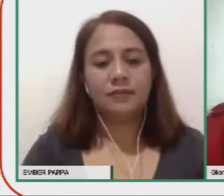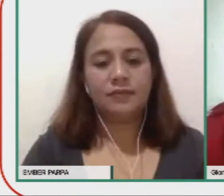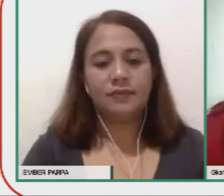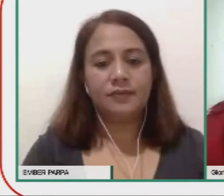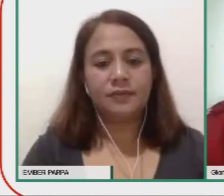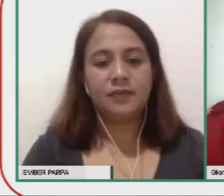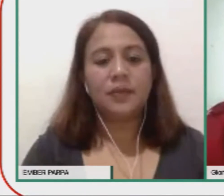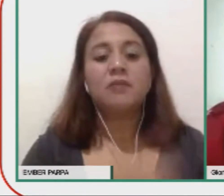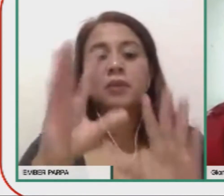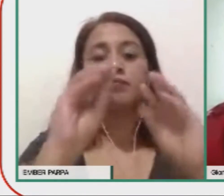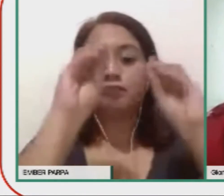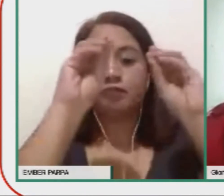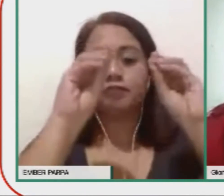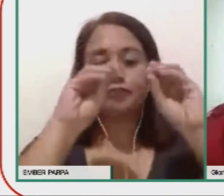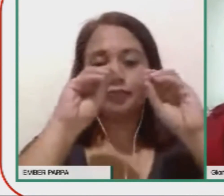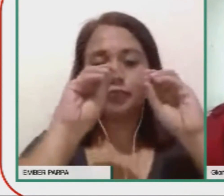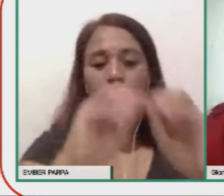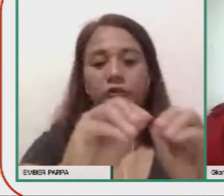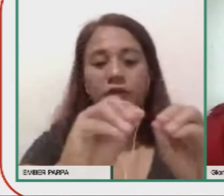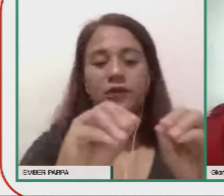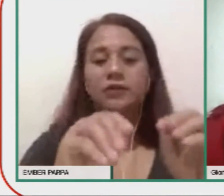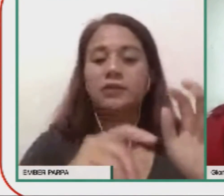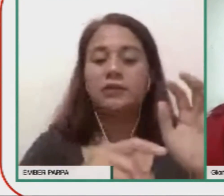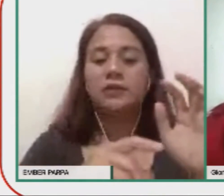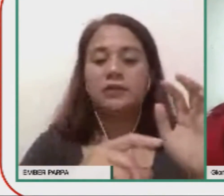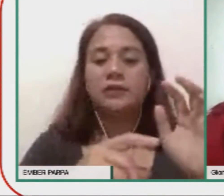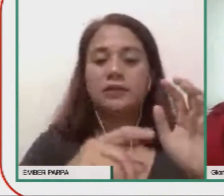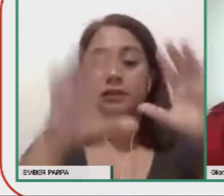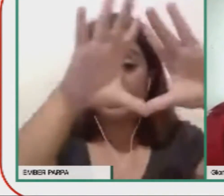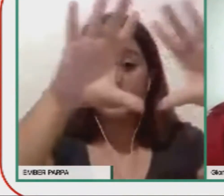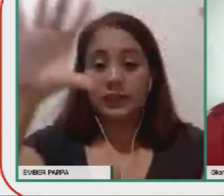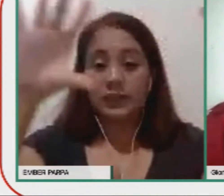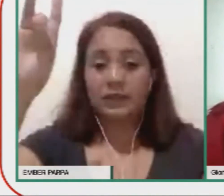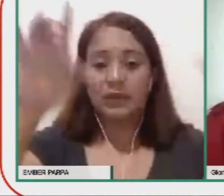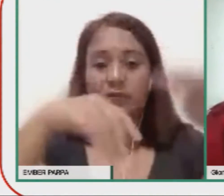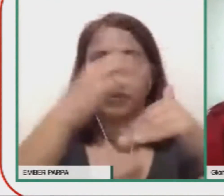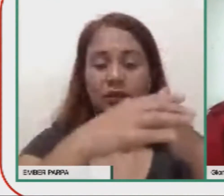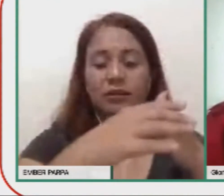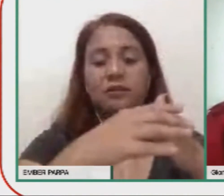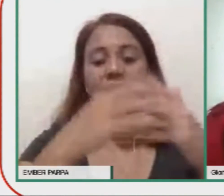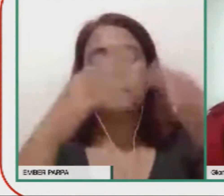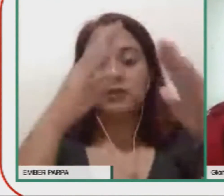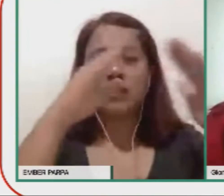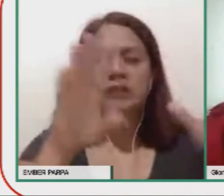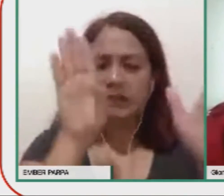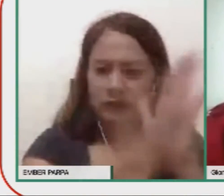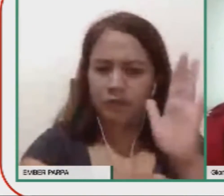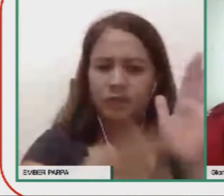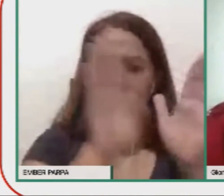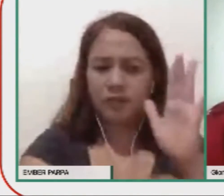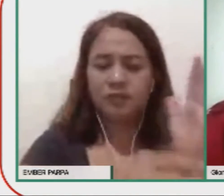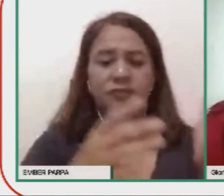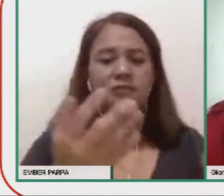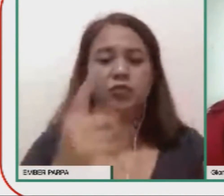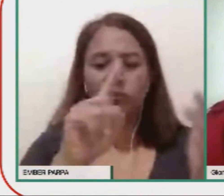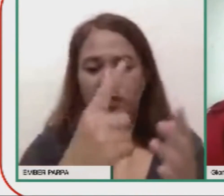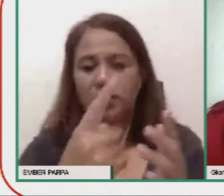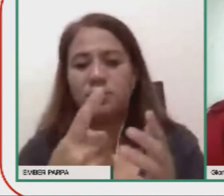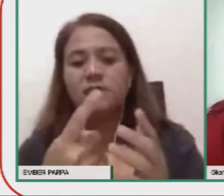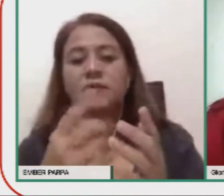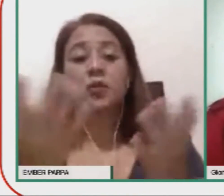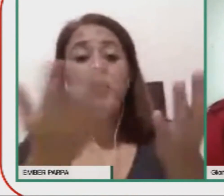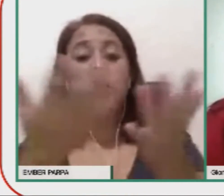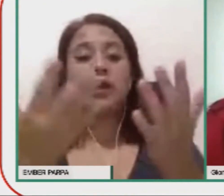maglagay tayo ng signages sa loob sa pintuan ng ating tahanan. Mura lang po ito, nabibili po ito meron